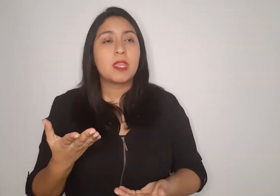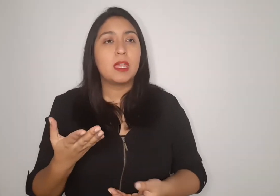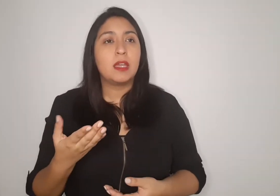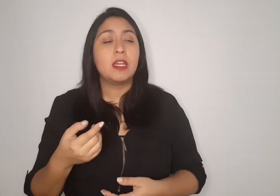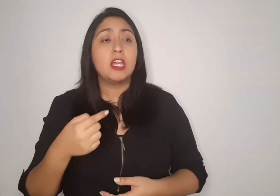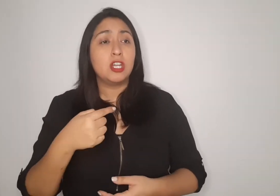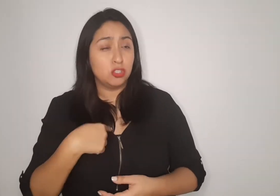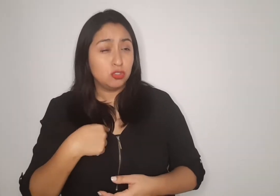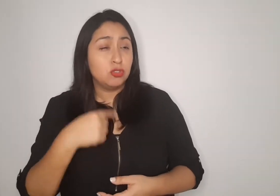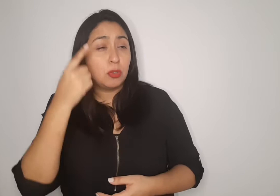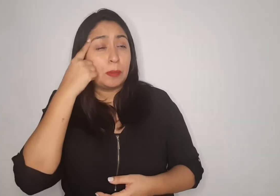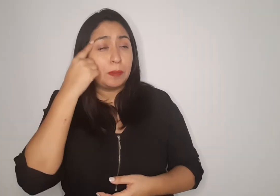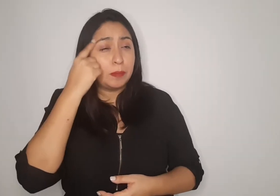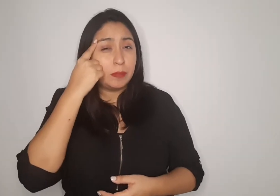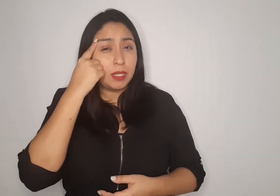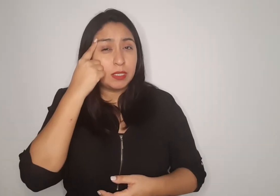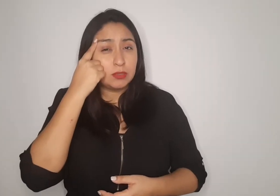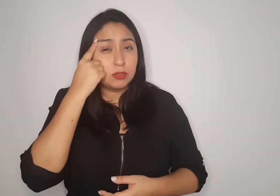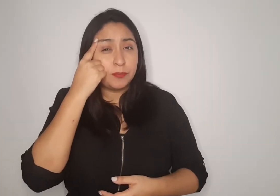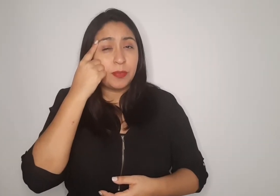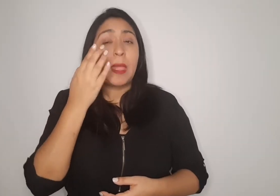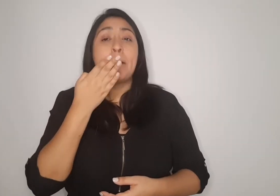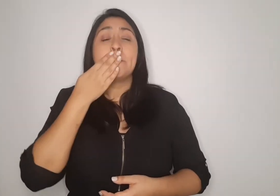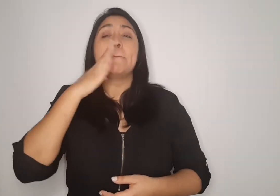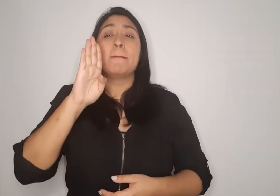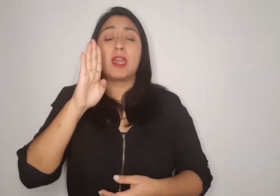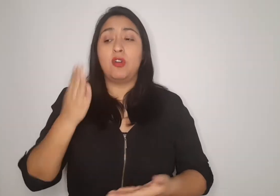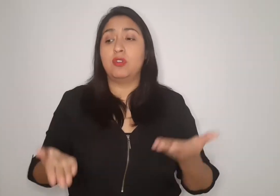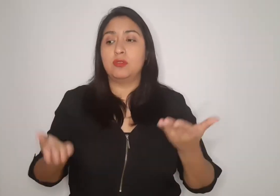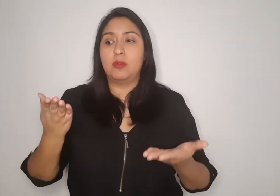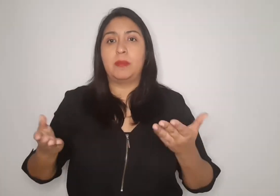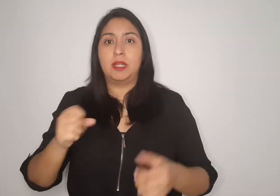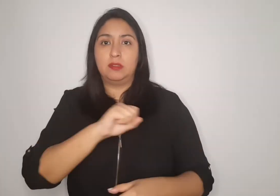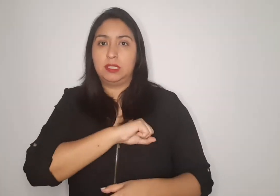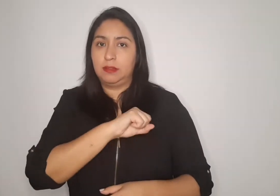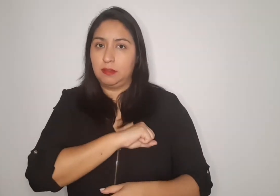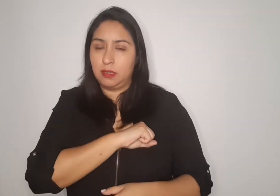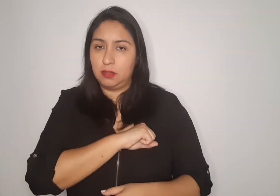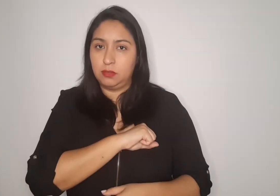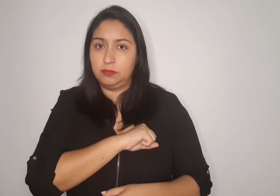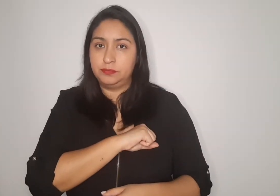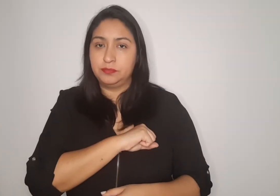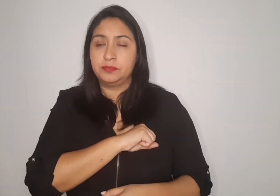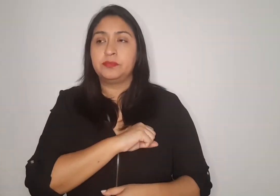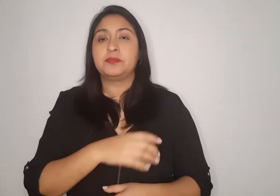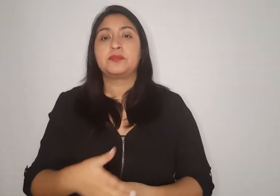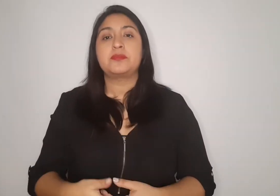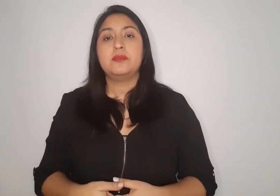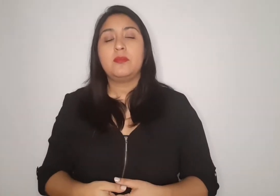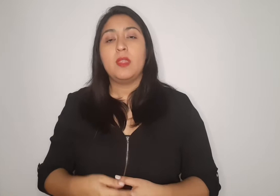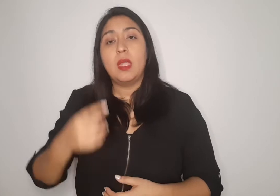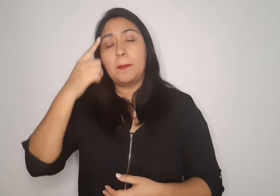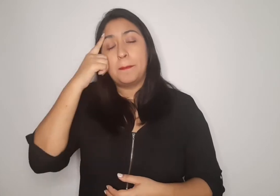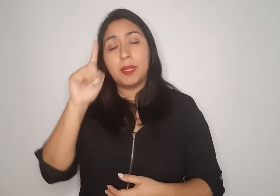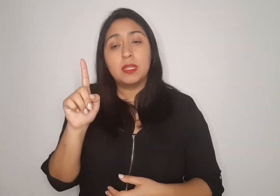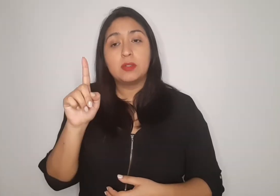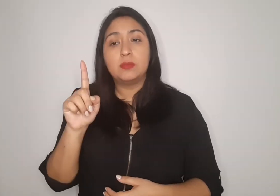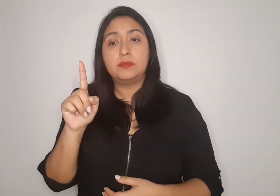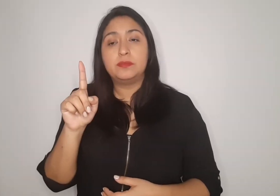así como yo lo miro, creo que estamos en mejores condiciones que ustedes en Santiago, hay que decirlo. Pero aquí